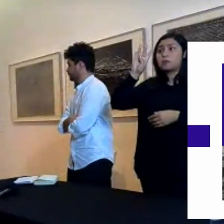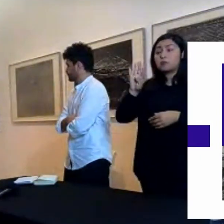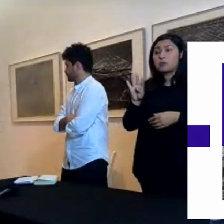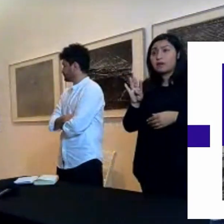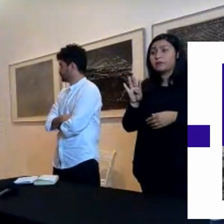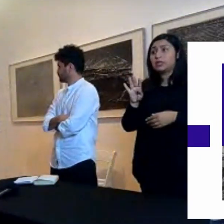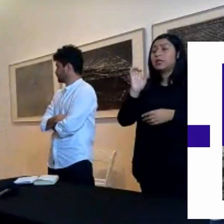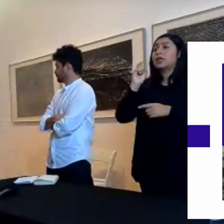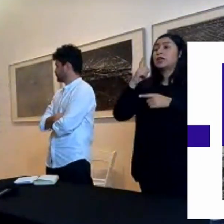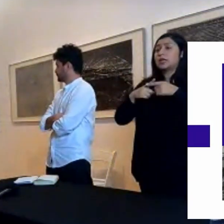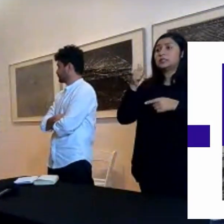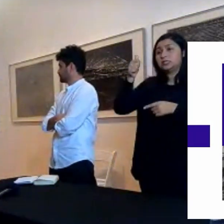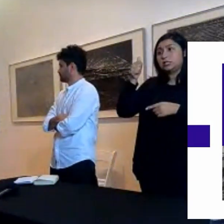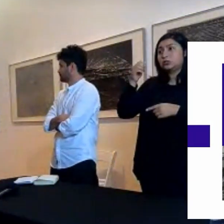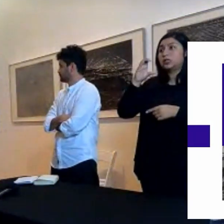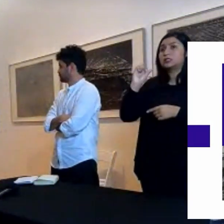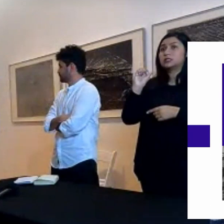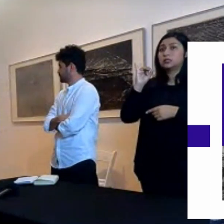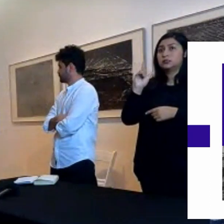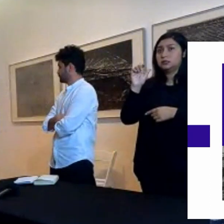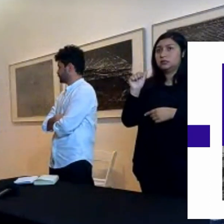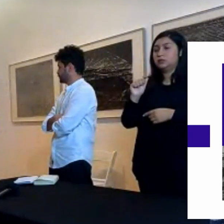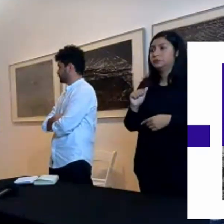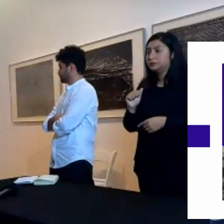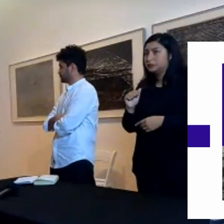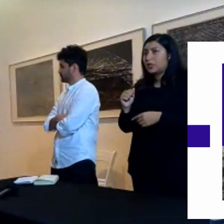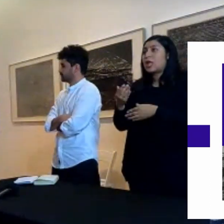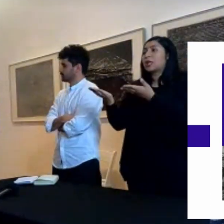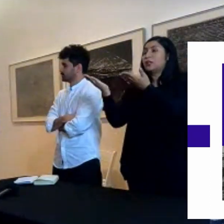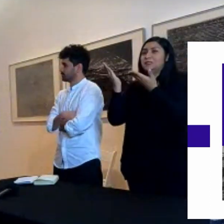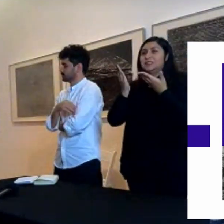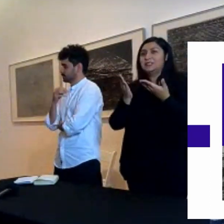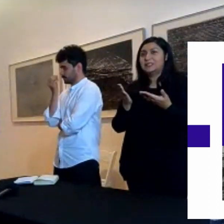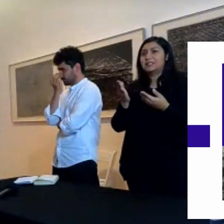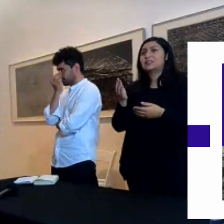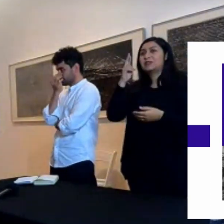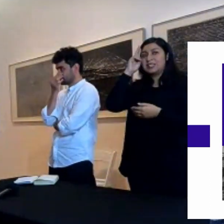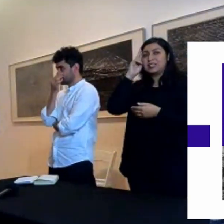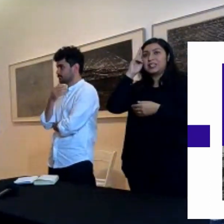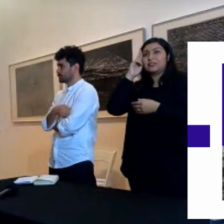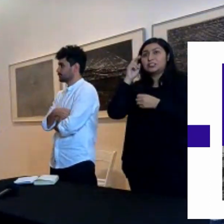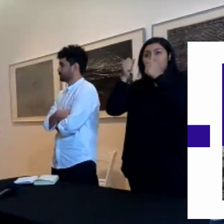nos convoca a los espacios culturales a tener una reflexión sobre cómo poder proteger